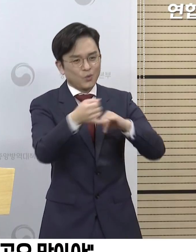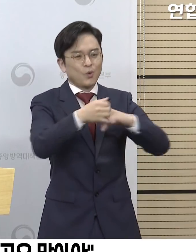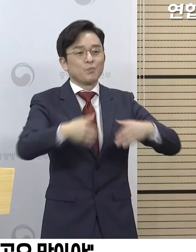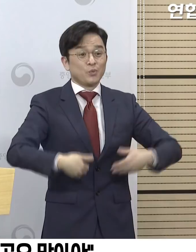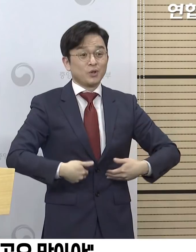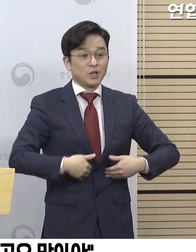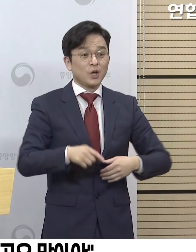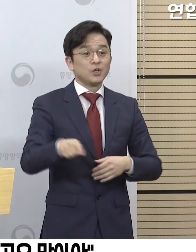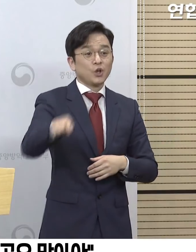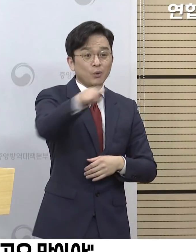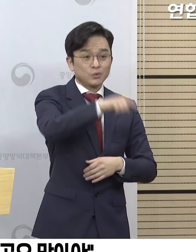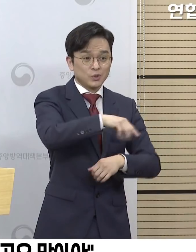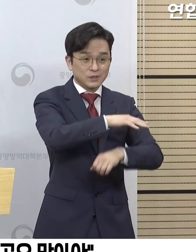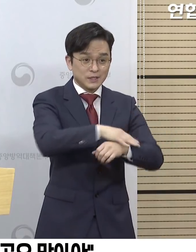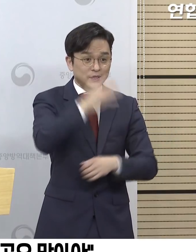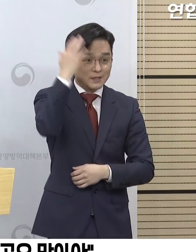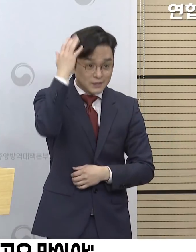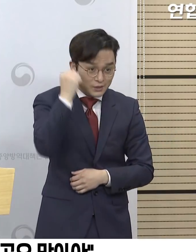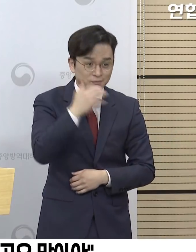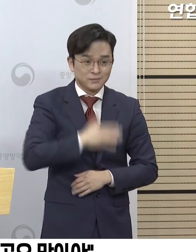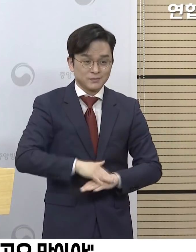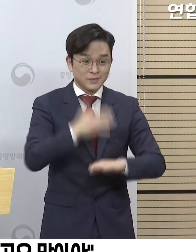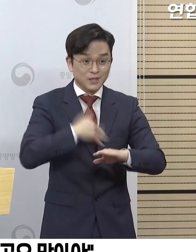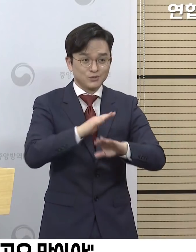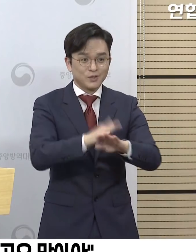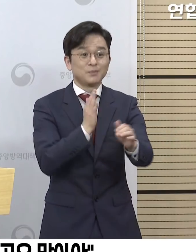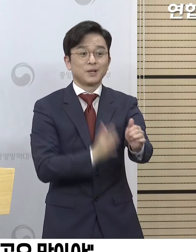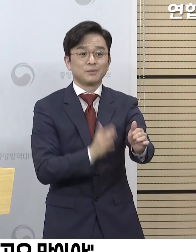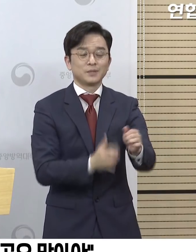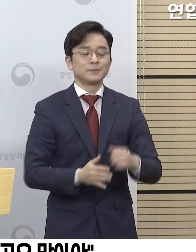잘 유념해 주실 것을 당부를 드립니다.